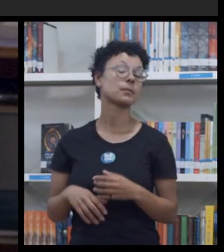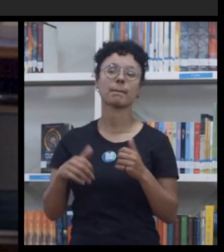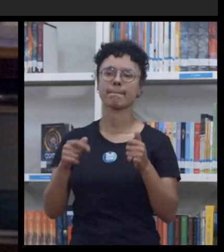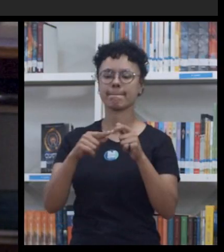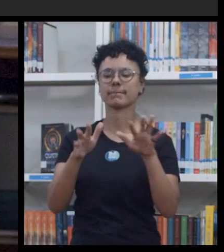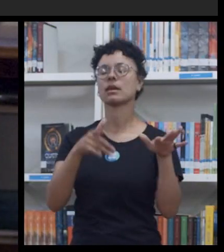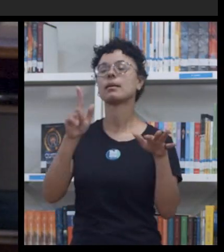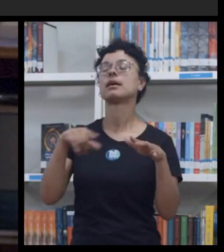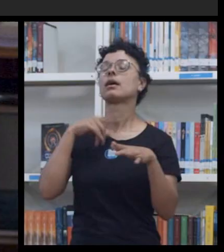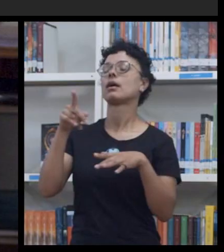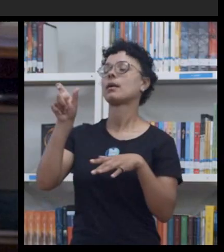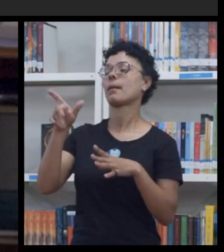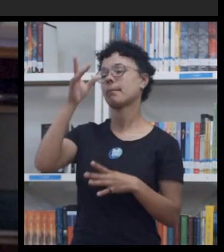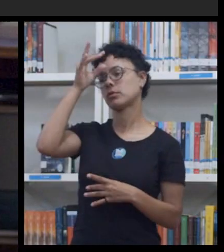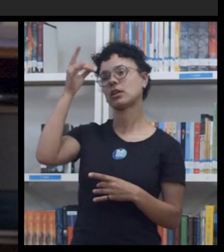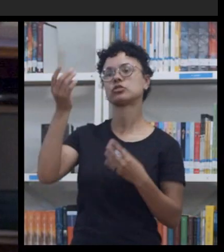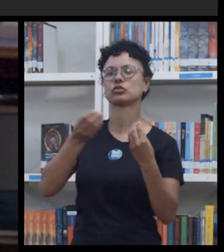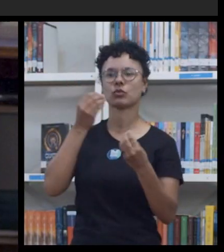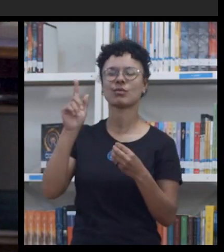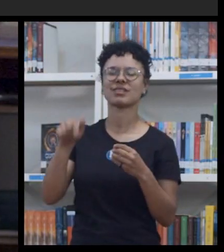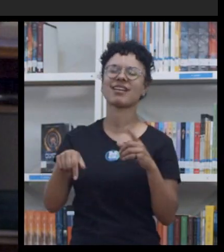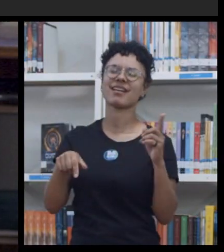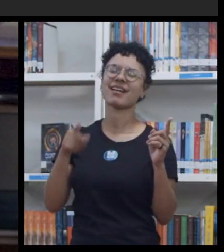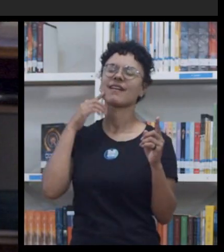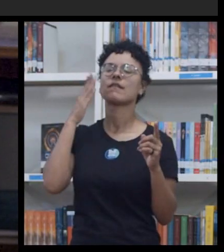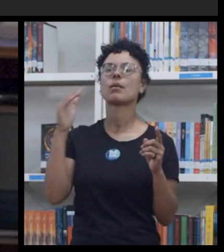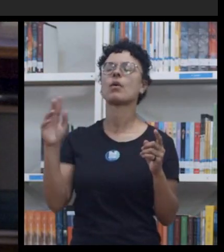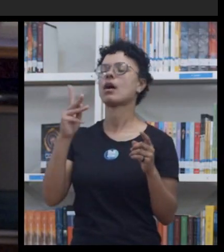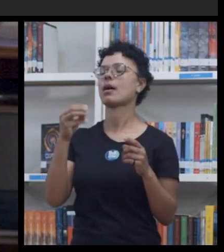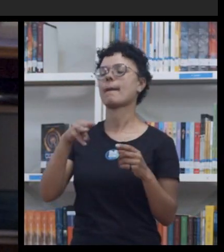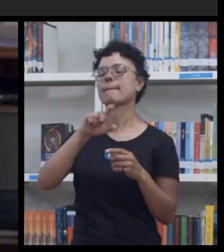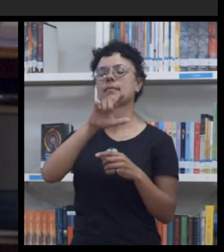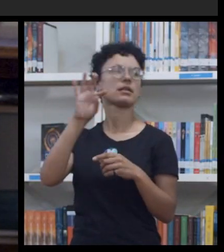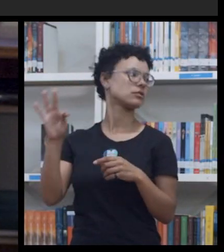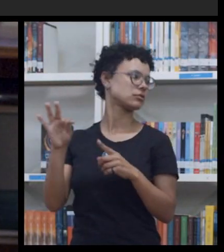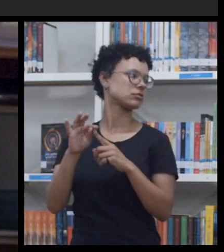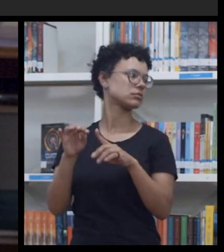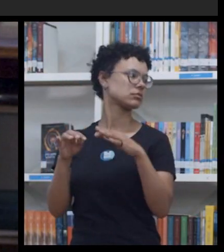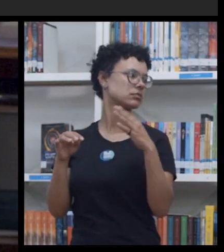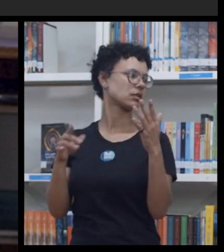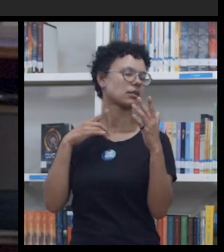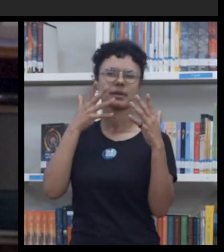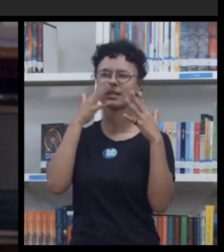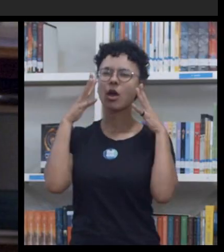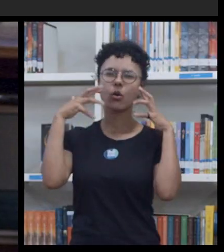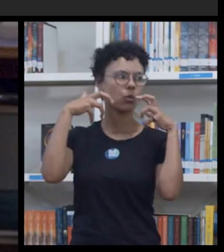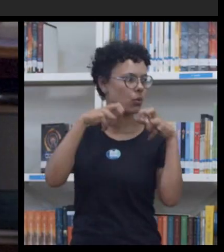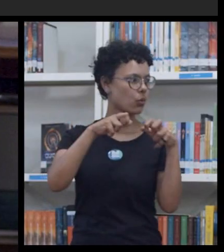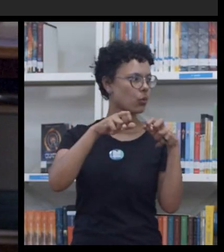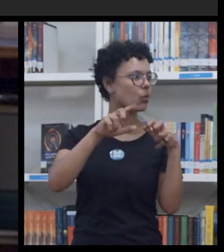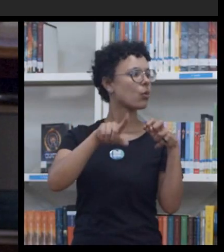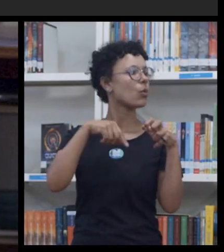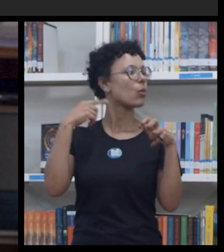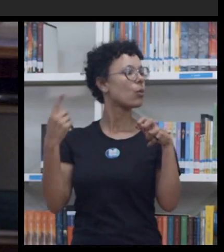brancos. construção do personagem. Eu peguei um Hamlet, né, de Shakespeare, aqui de um lado, sombrio. Não